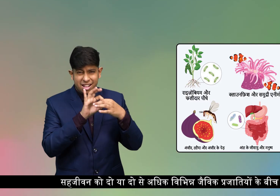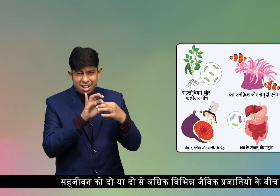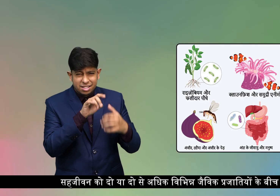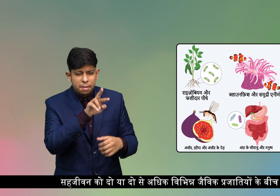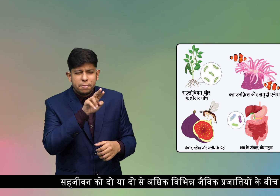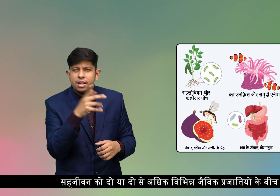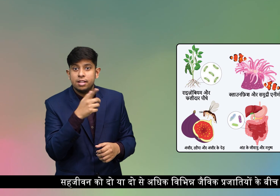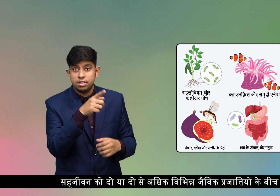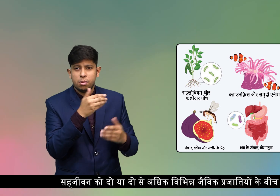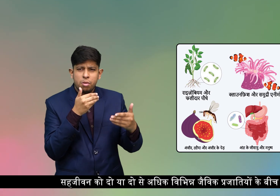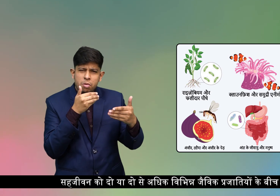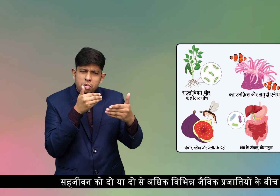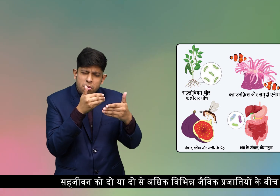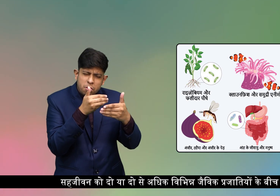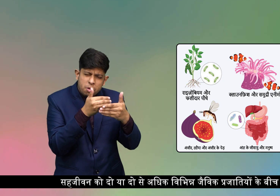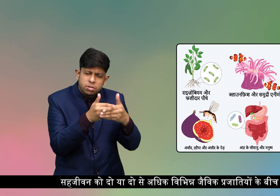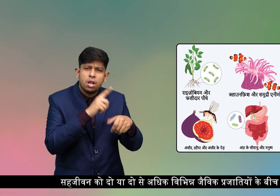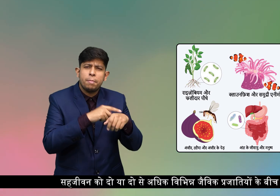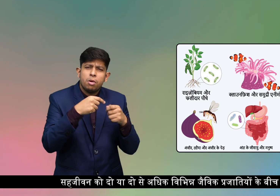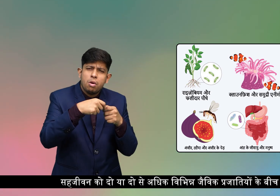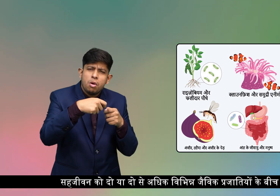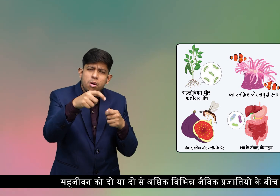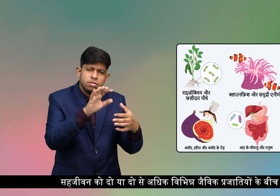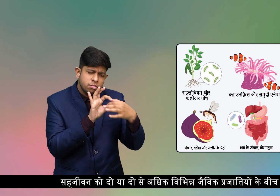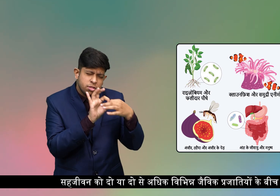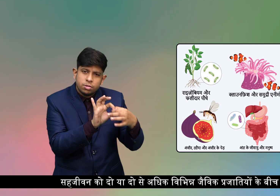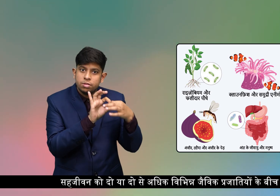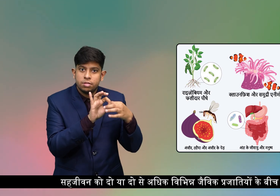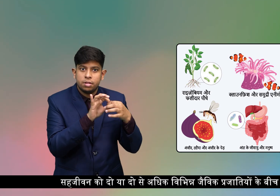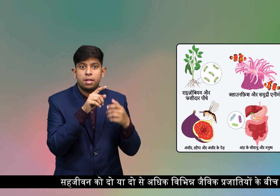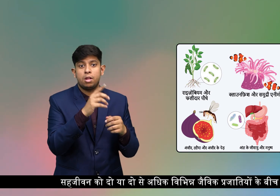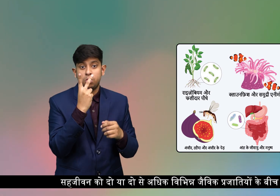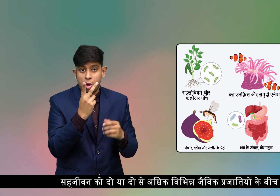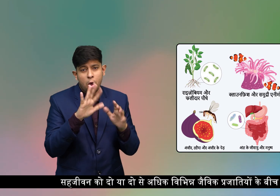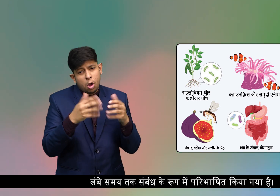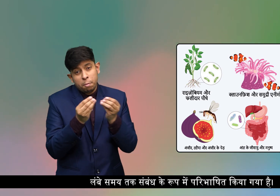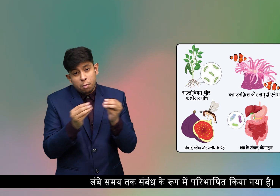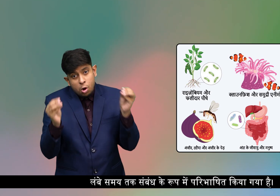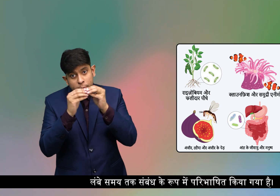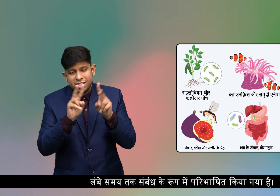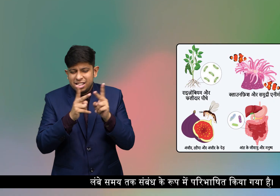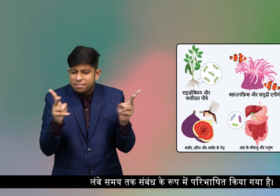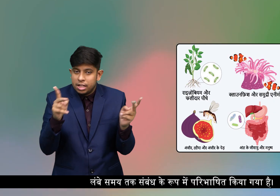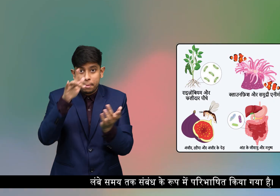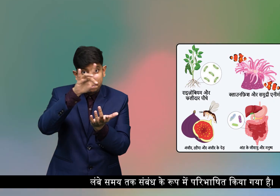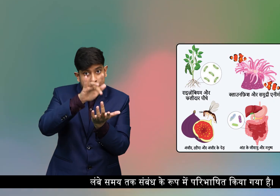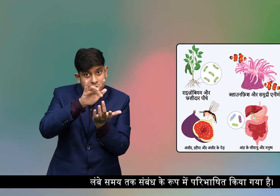सहजीवन को दो या दो से अधिक विभिन्न जैविक प्रजातियों के बीच घनिष्ठ लंबे समय तक संबंध के रूप